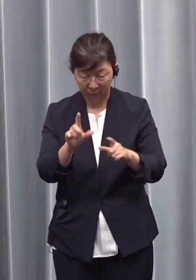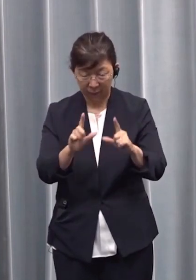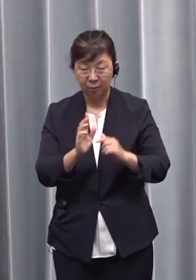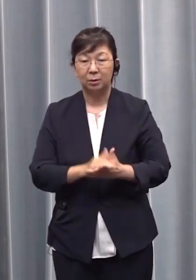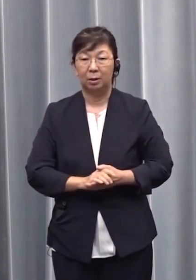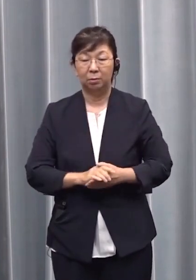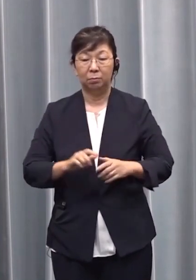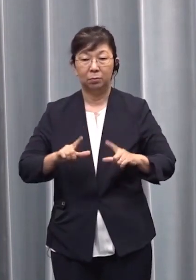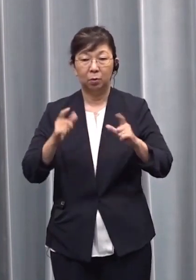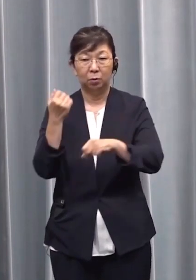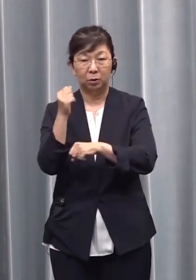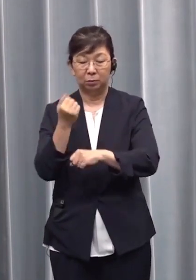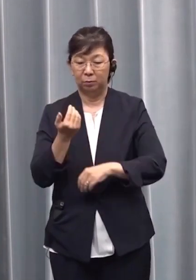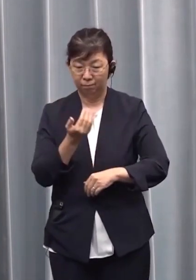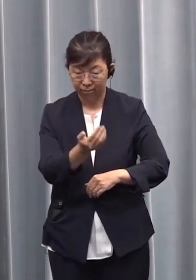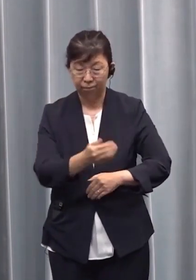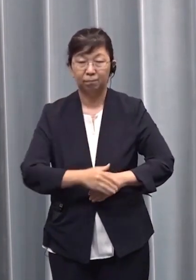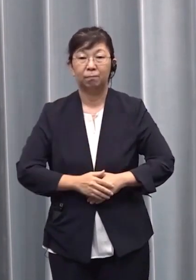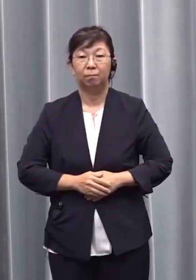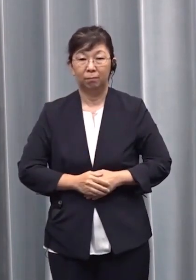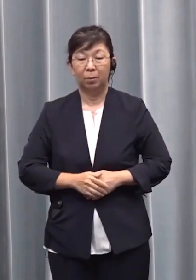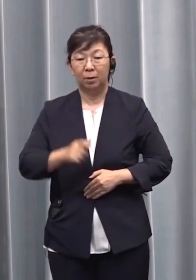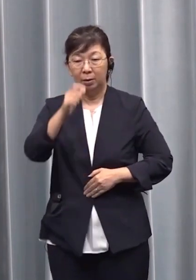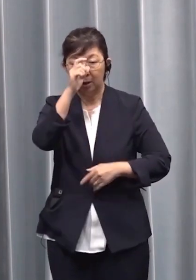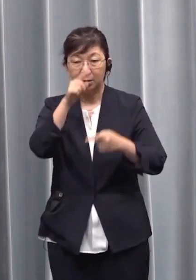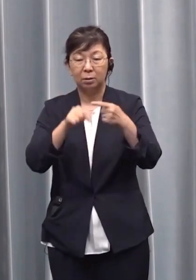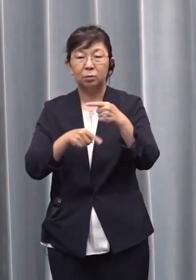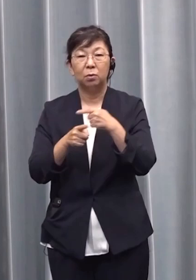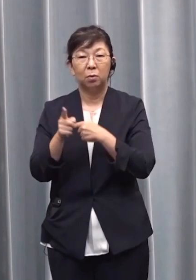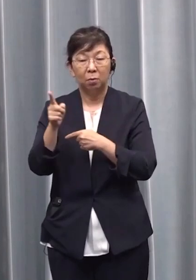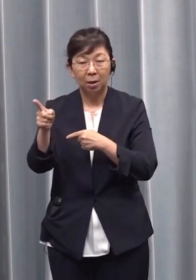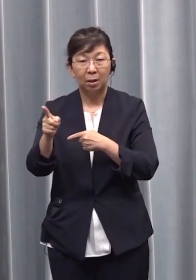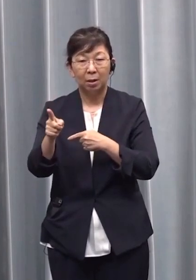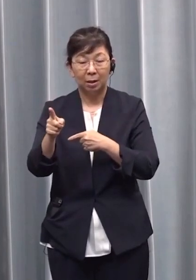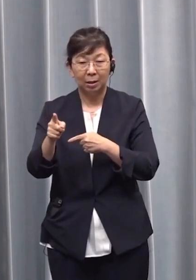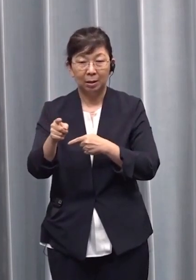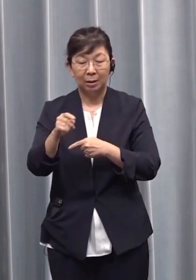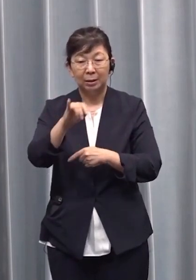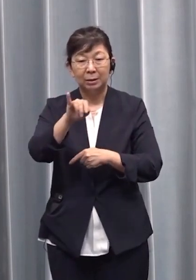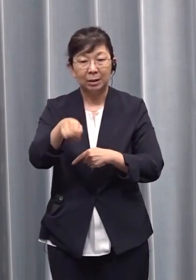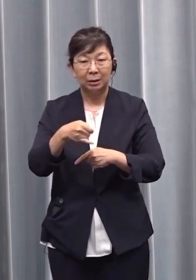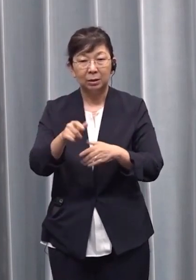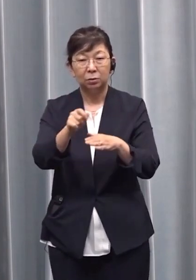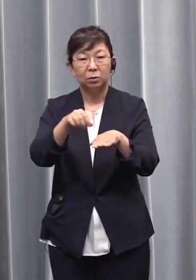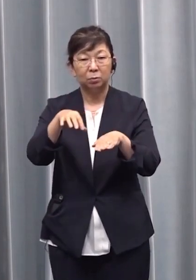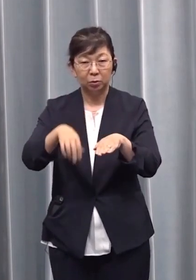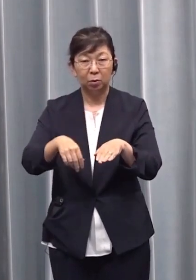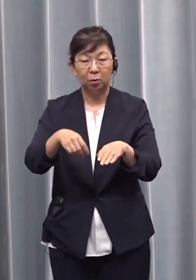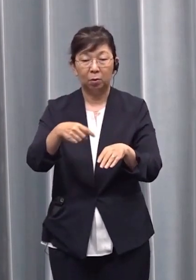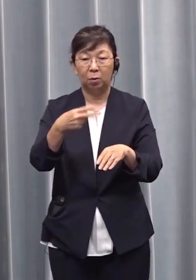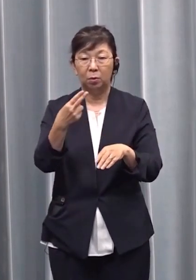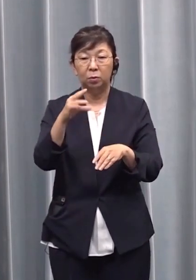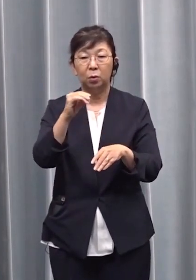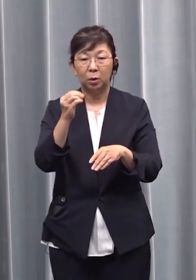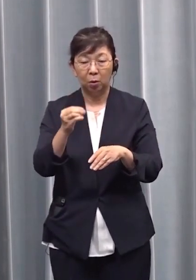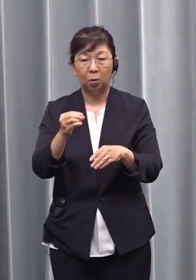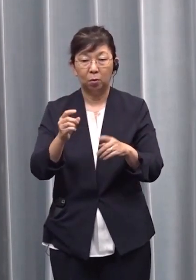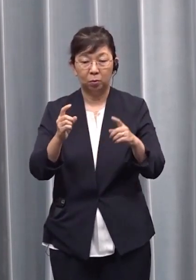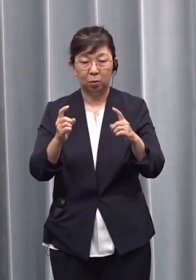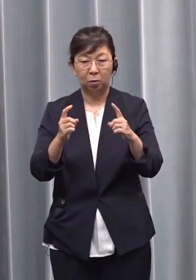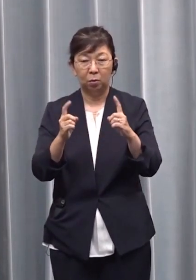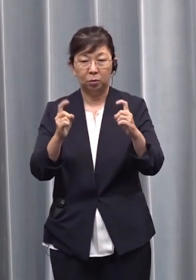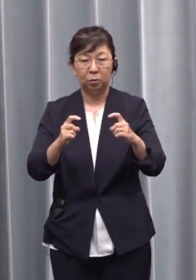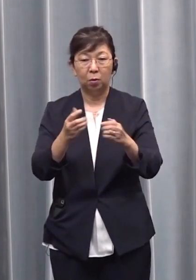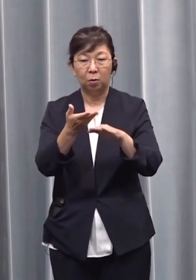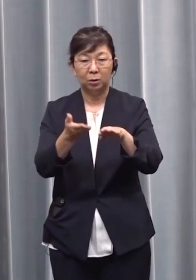。 東京望月です。関連で、警察庁がですね、これもジャニーズ事務所の TOKIO の、城島さん、同じく特殊詐欺